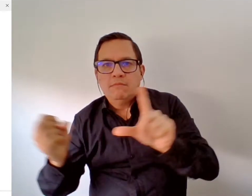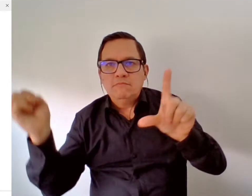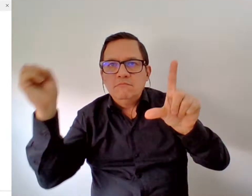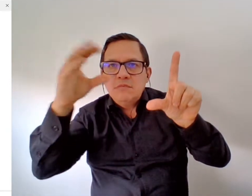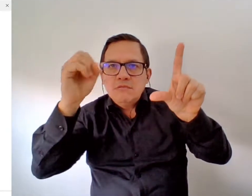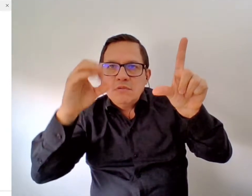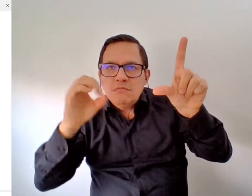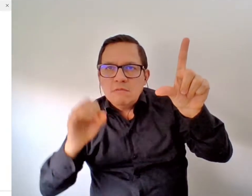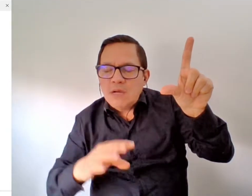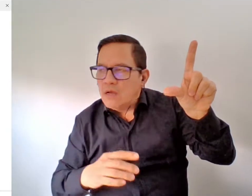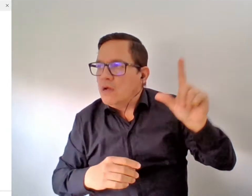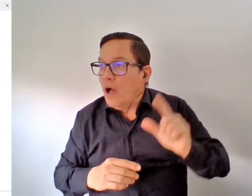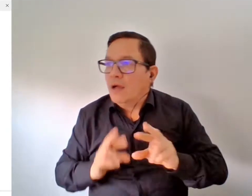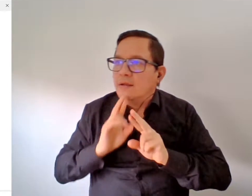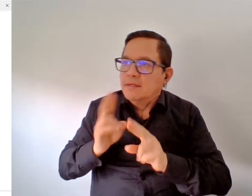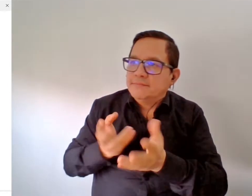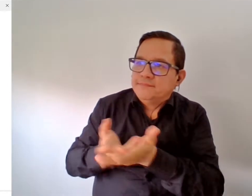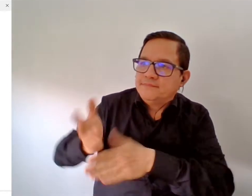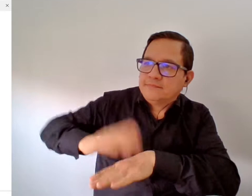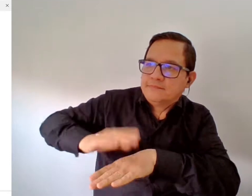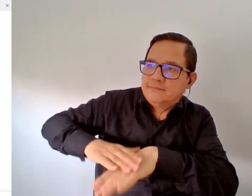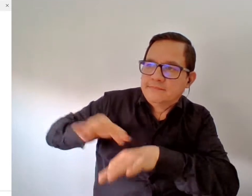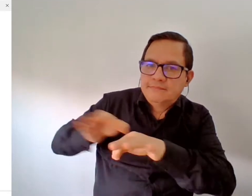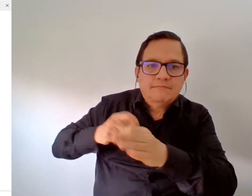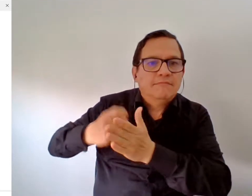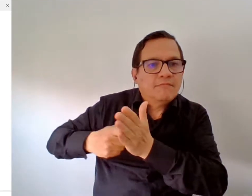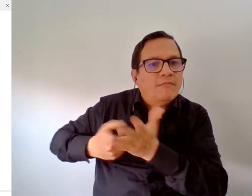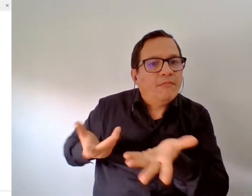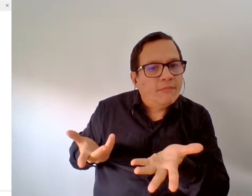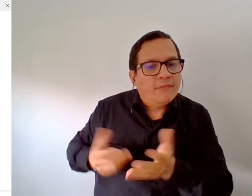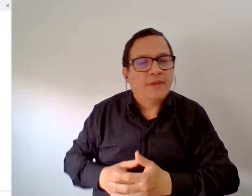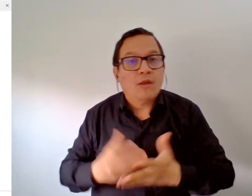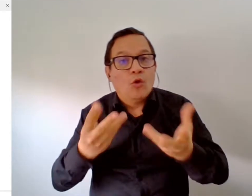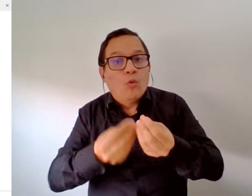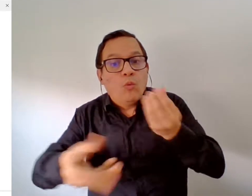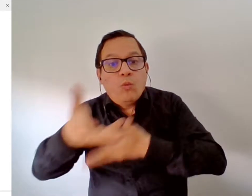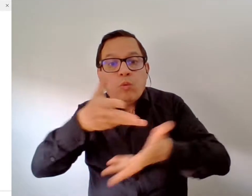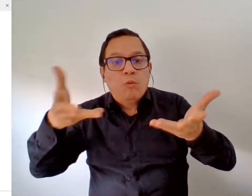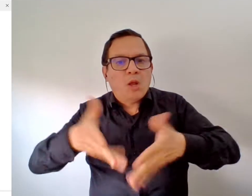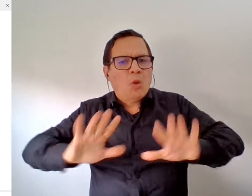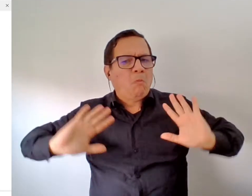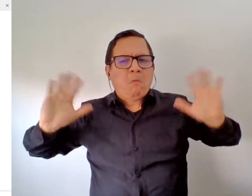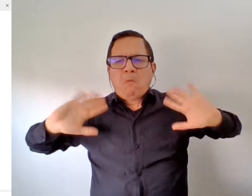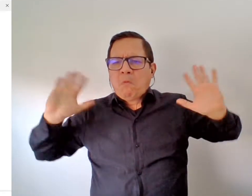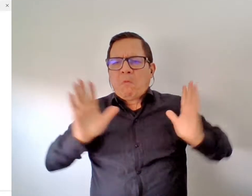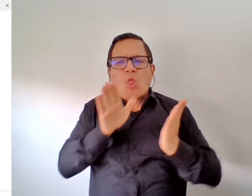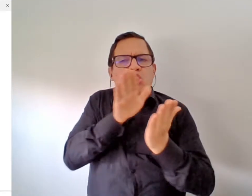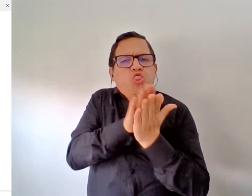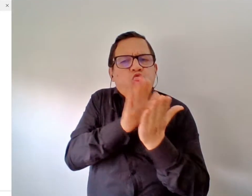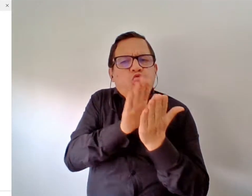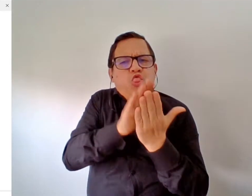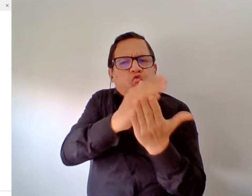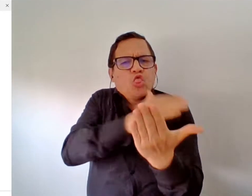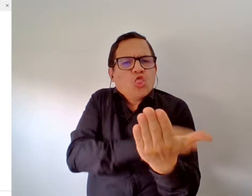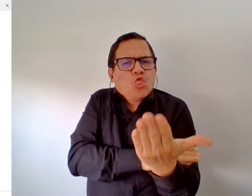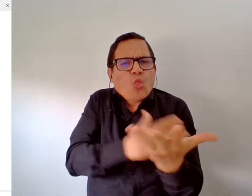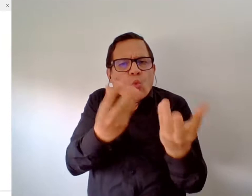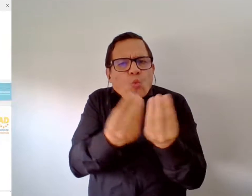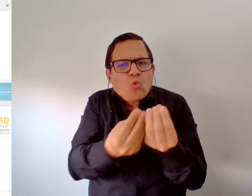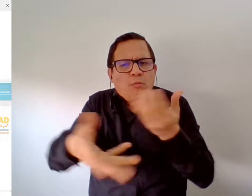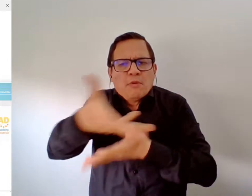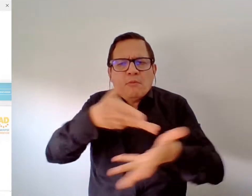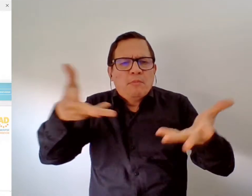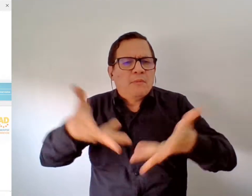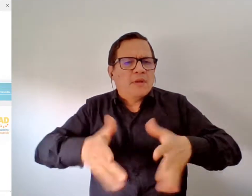un compañero. En la actividad grupal no se requiere elaborar un documento por el grupo.